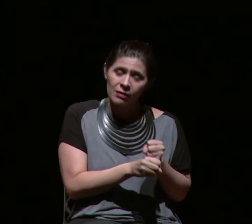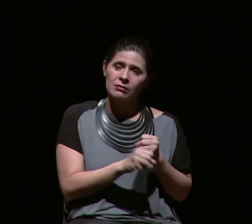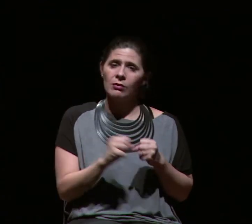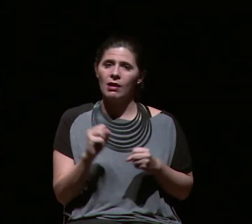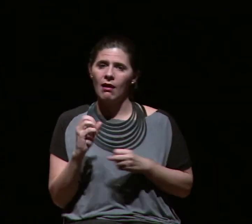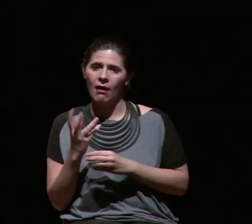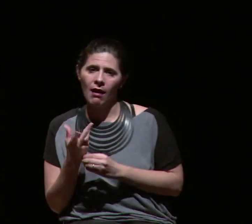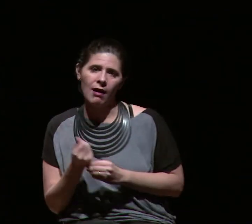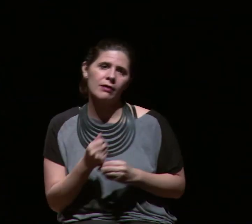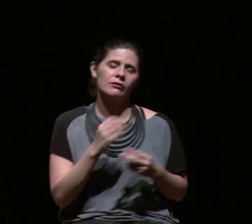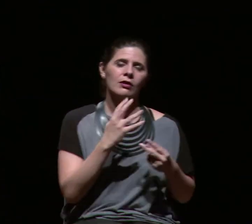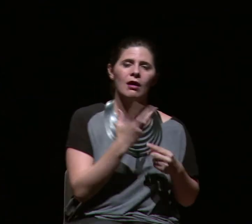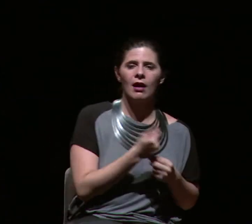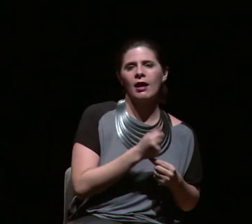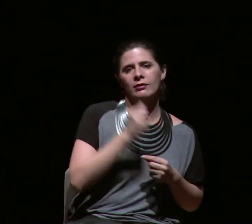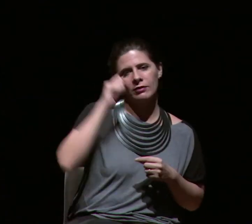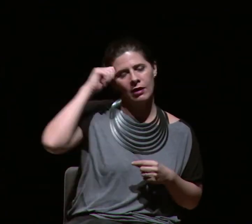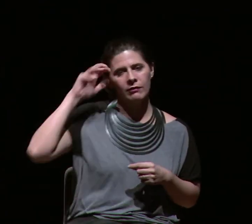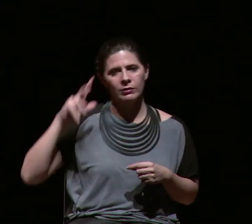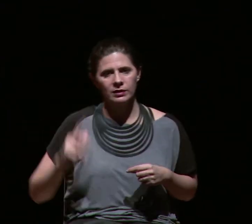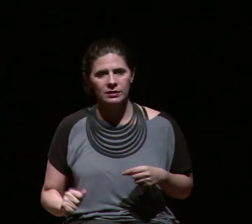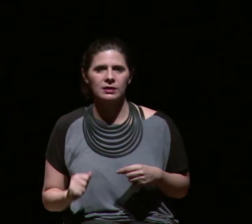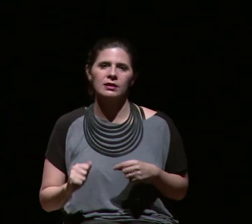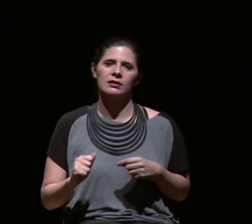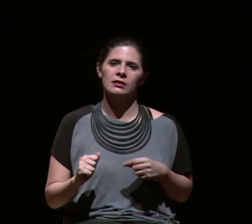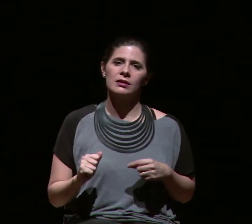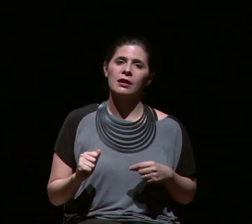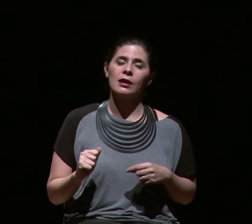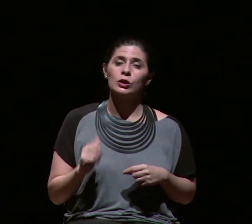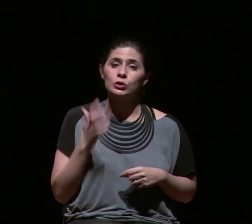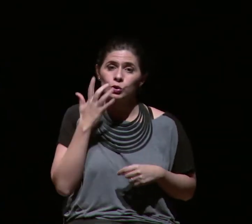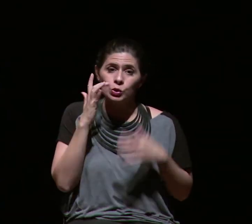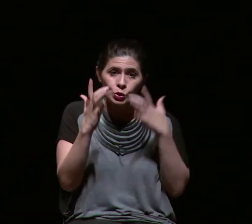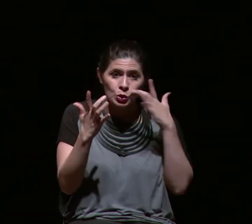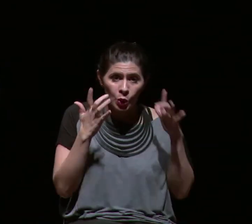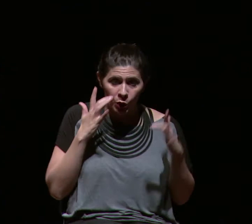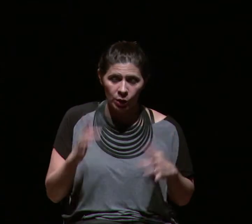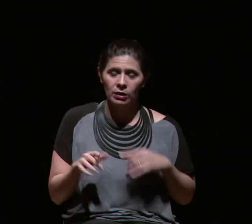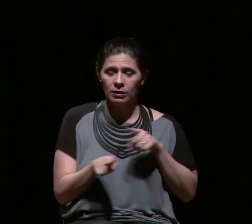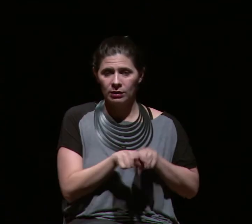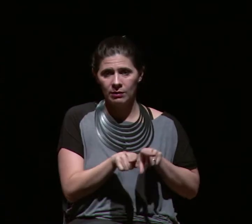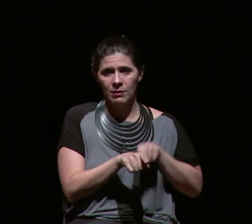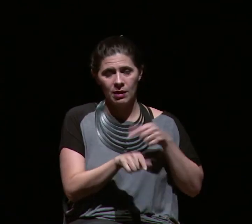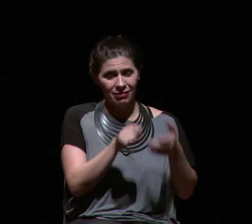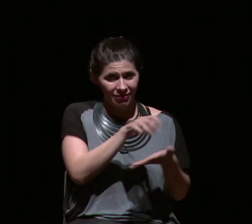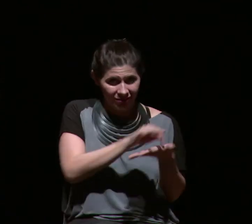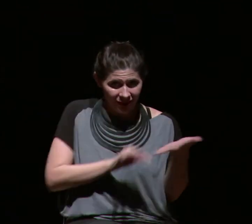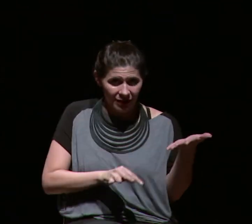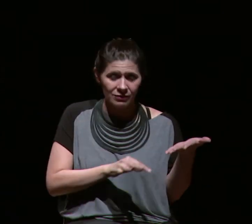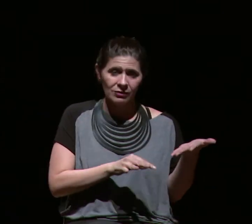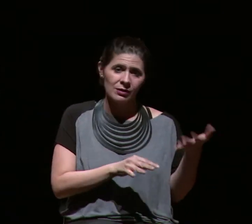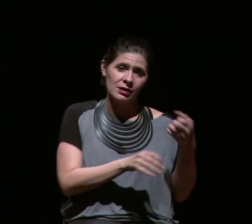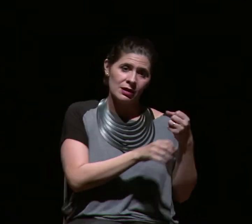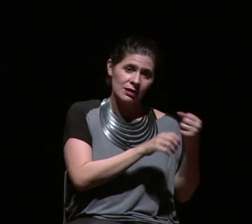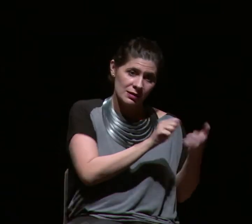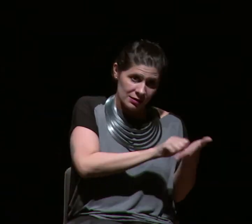joias, joalheria africana e outros itens escritos entre os anos de 2006 e 2016.